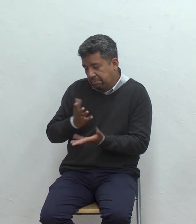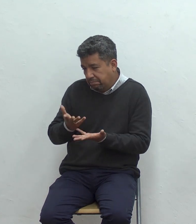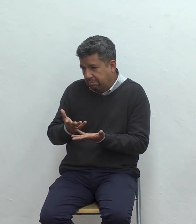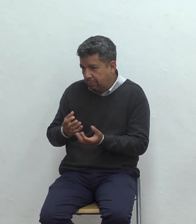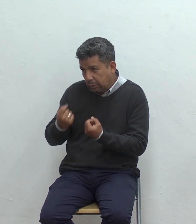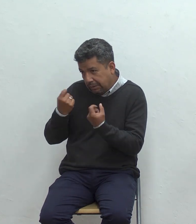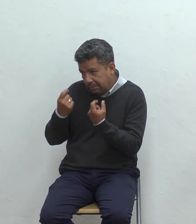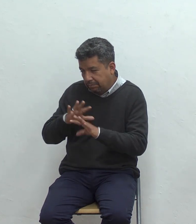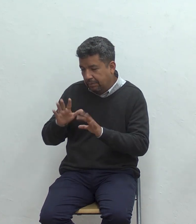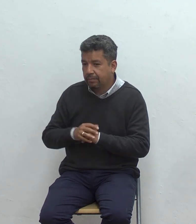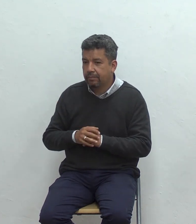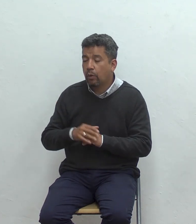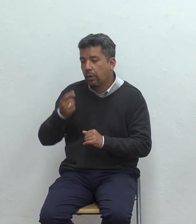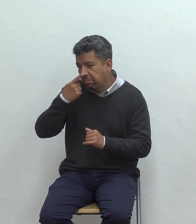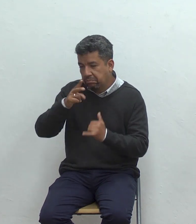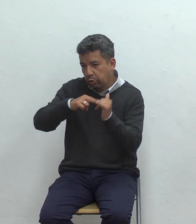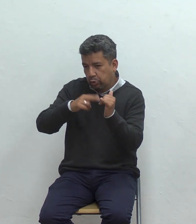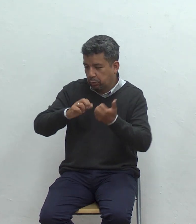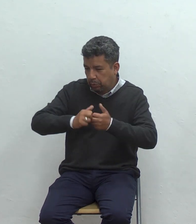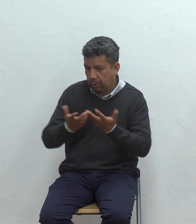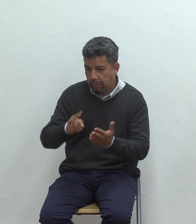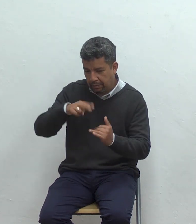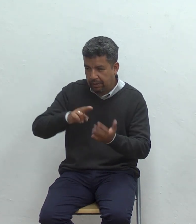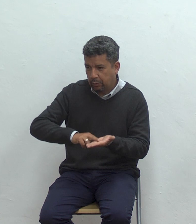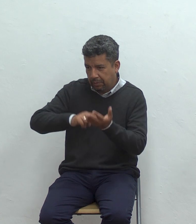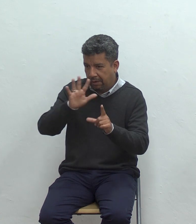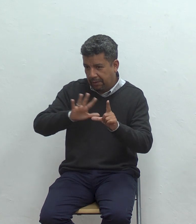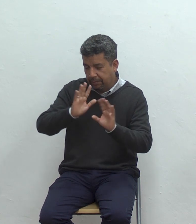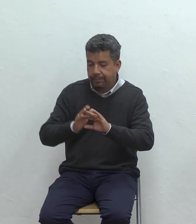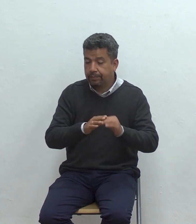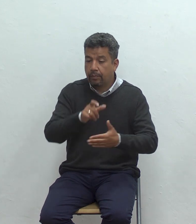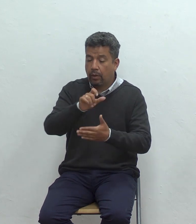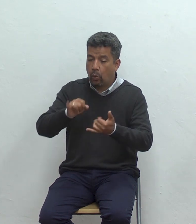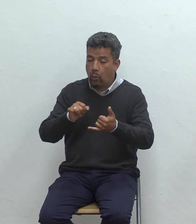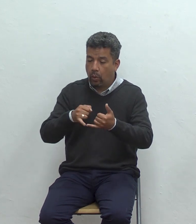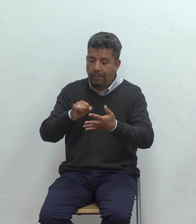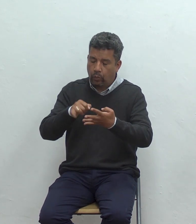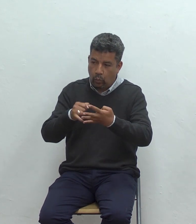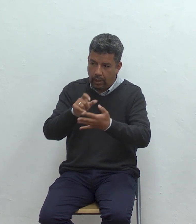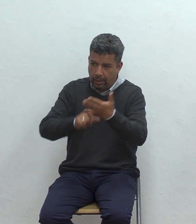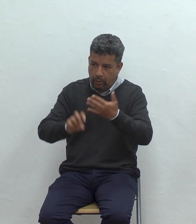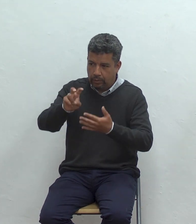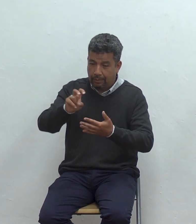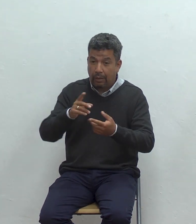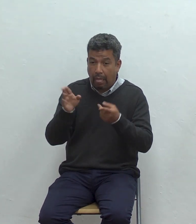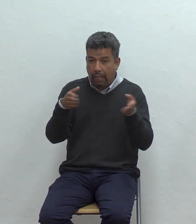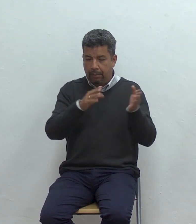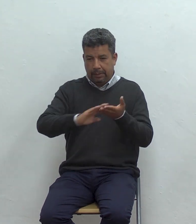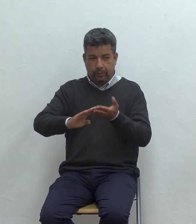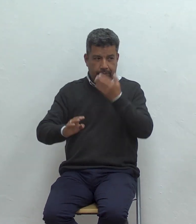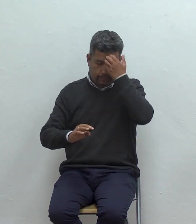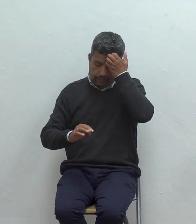que yo tampoco entendí. Bueno, pueden verlo por YouTube. Juan capítulo 7. Es que en ese momento me distraje. Bueno, no